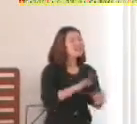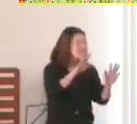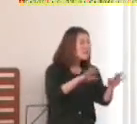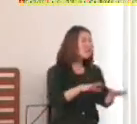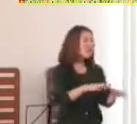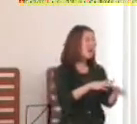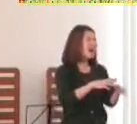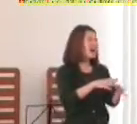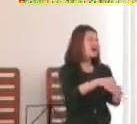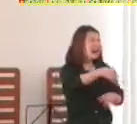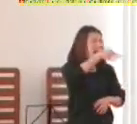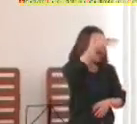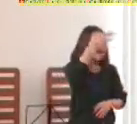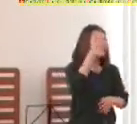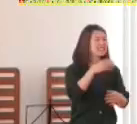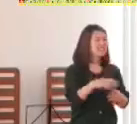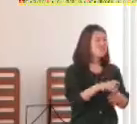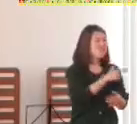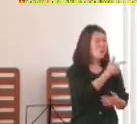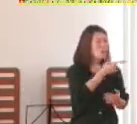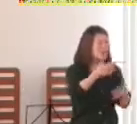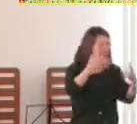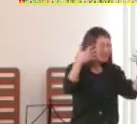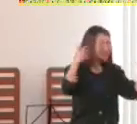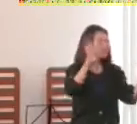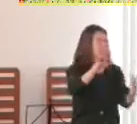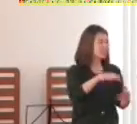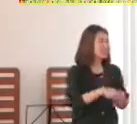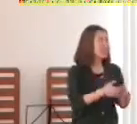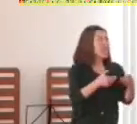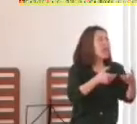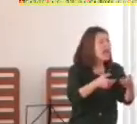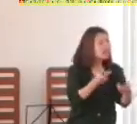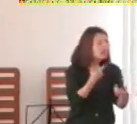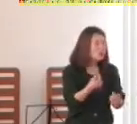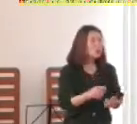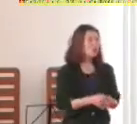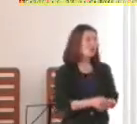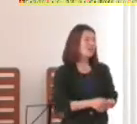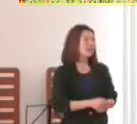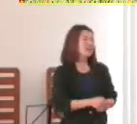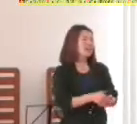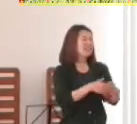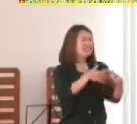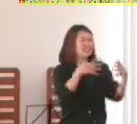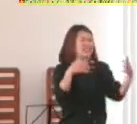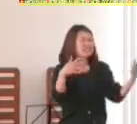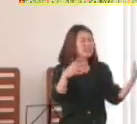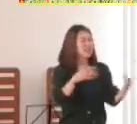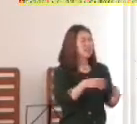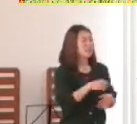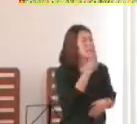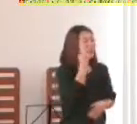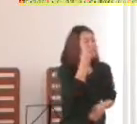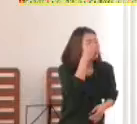3DS プレイステーション3ですね、目に悪そうなものばっかり